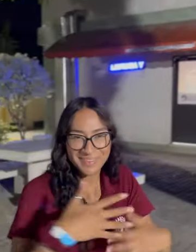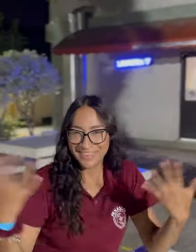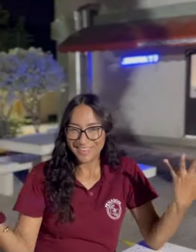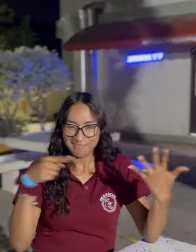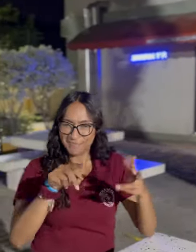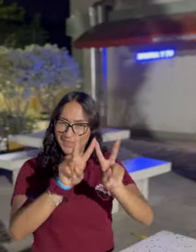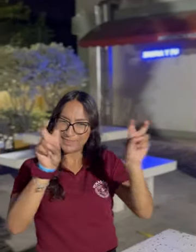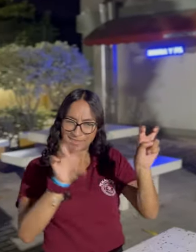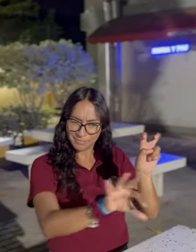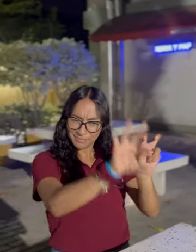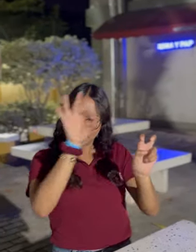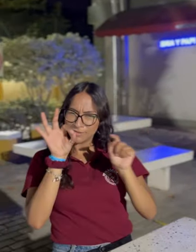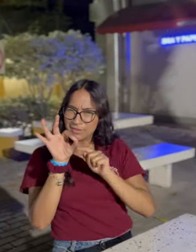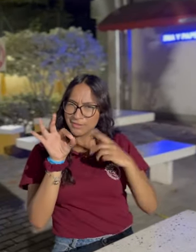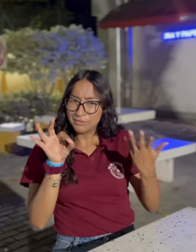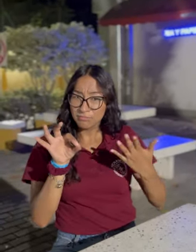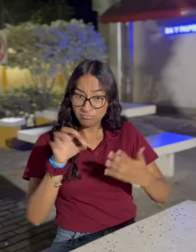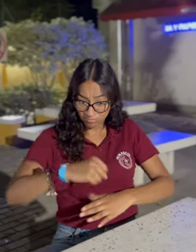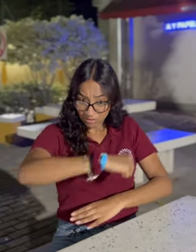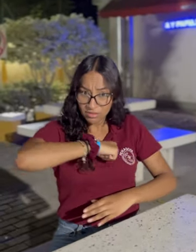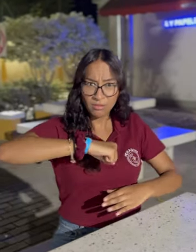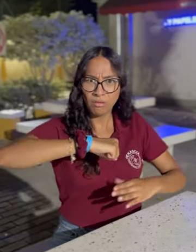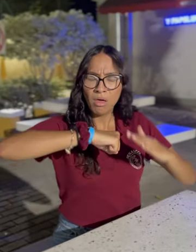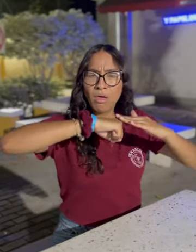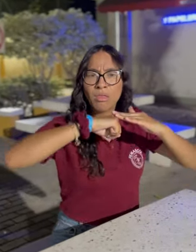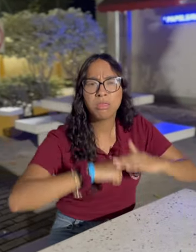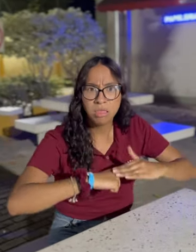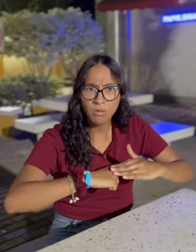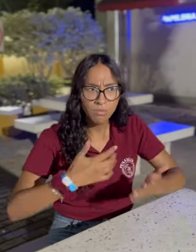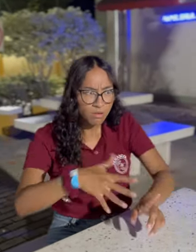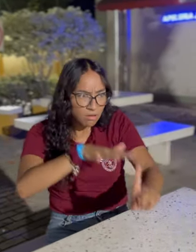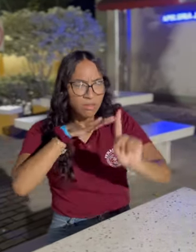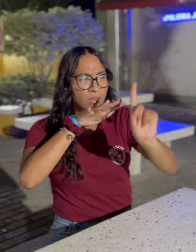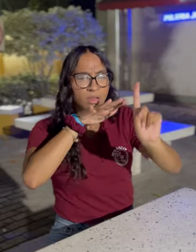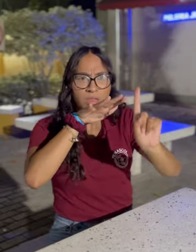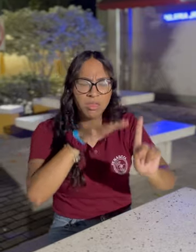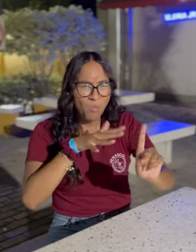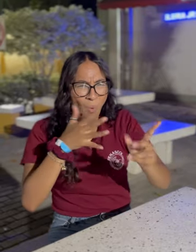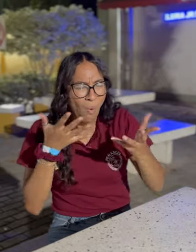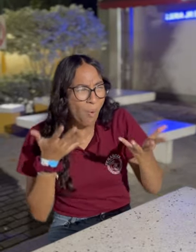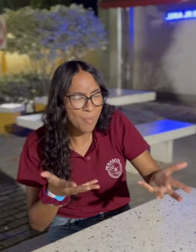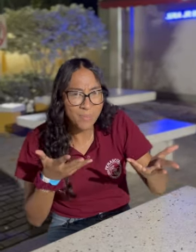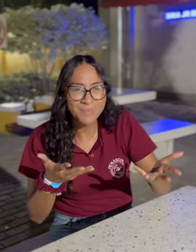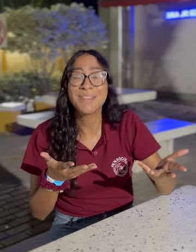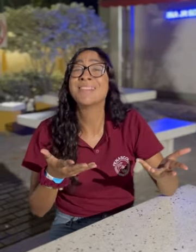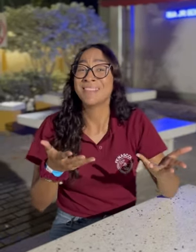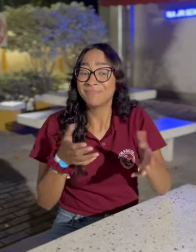Uno de los temas que tratamos fue en el marco de cómo trabajar para la reivindicación de los derechos y qué hacer para que la incidencia